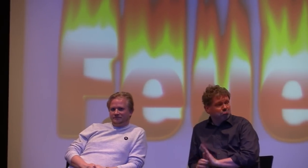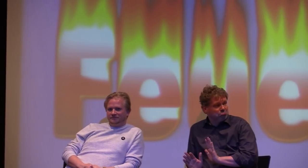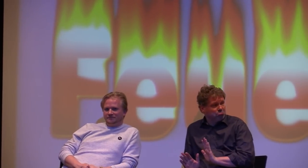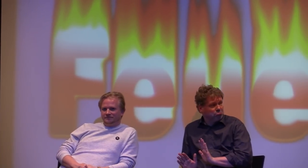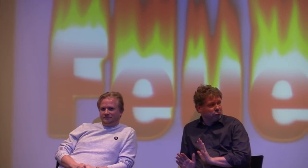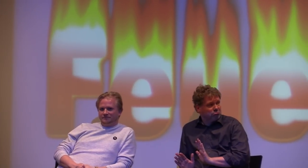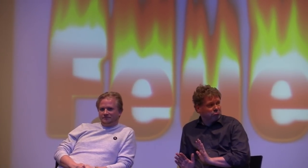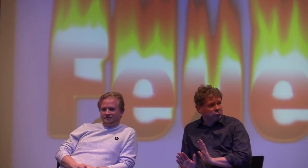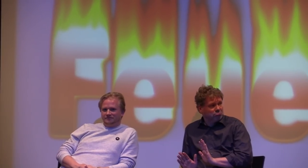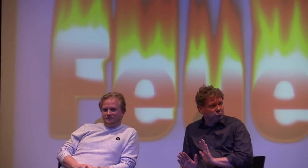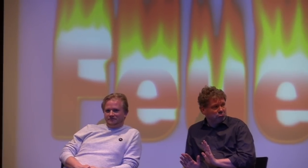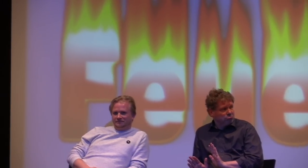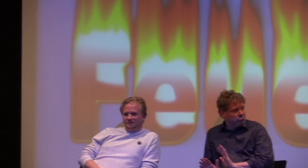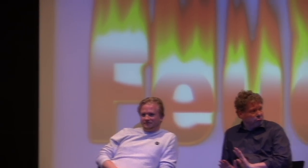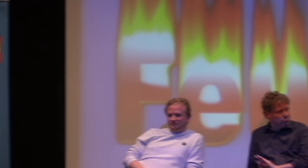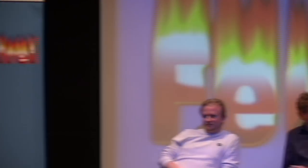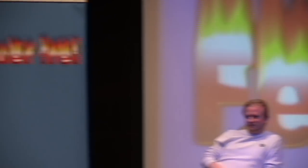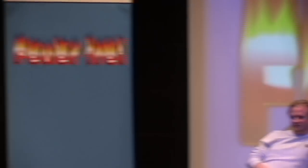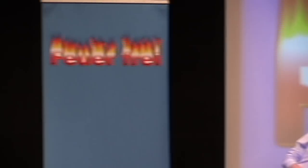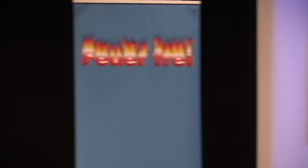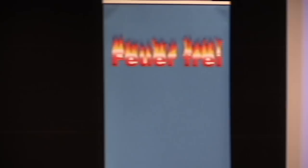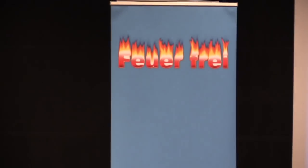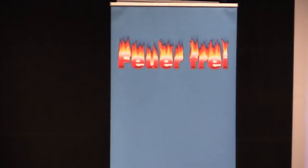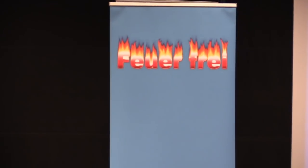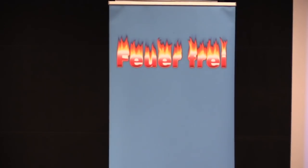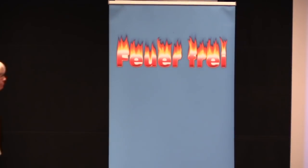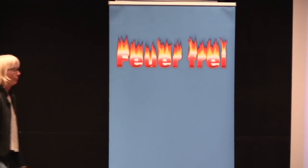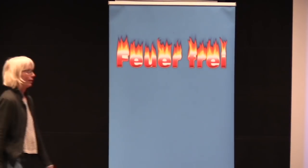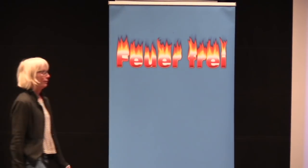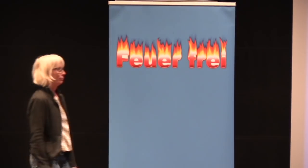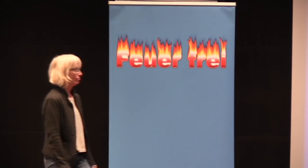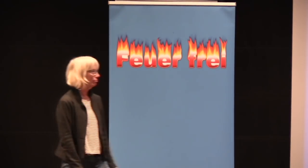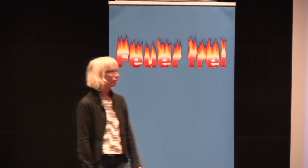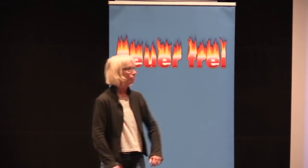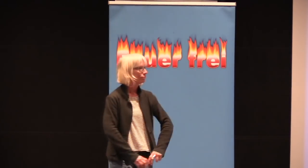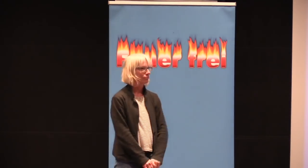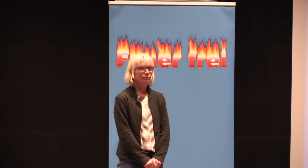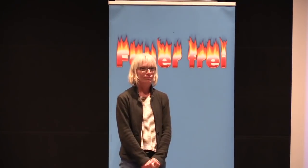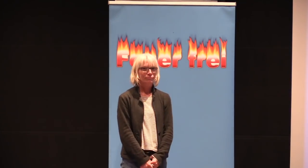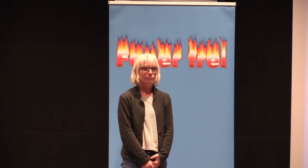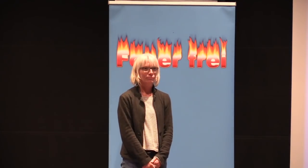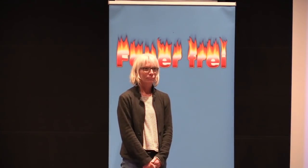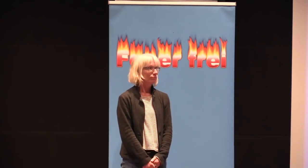Ja, du kannst mich auf den. Ja, ich wollte aber noch kurz eigentlich von vorher zu dem